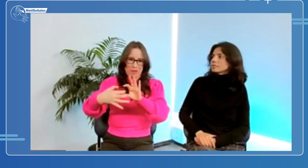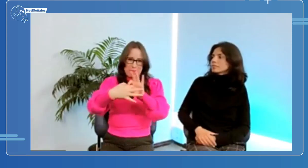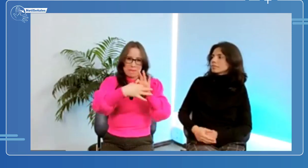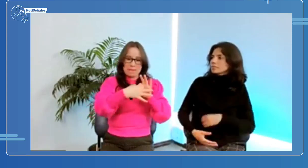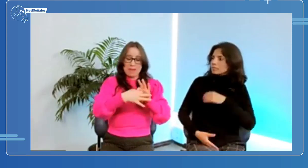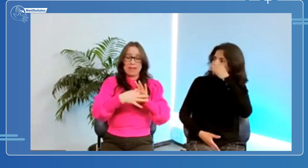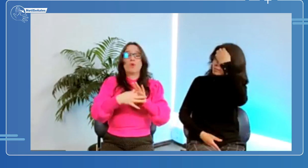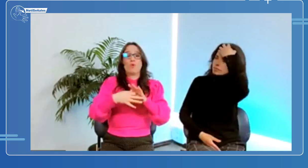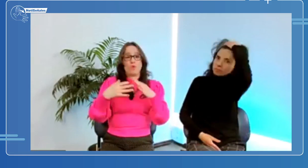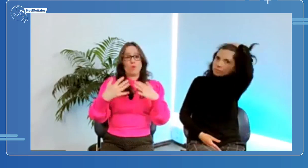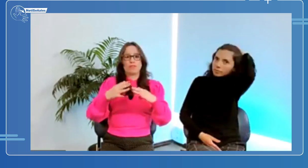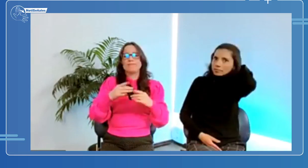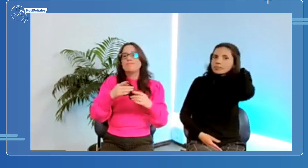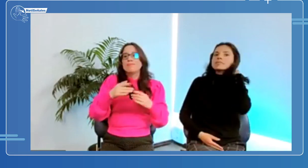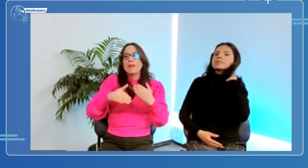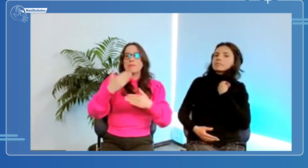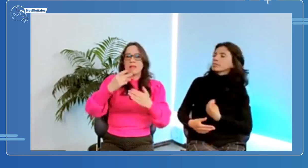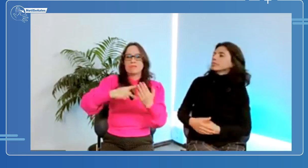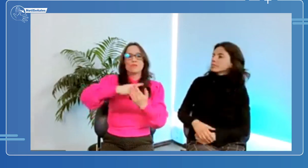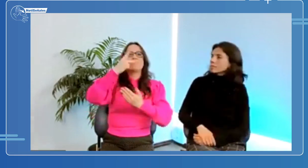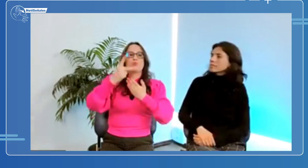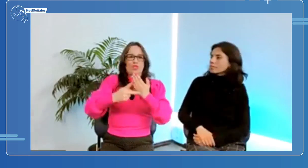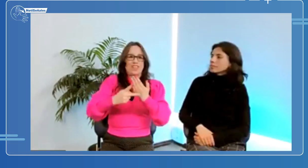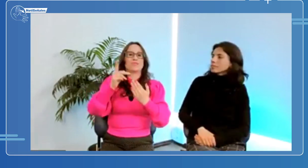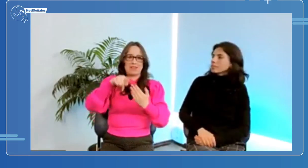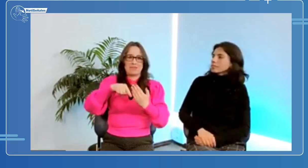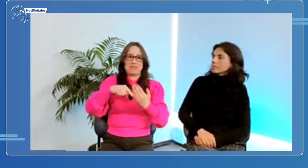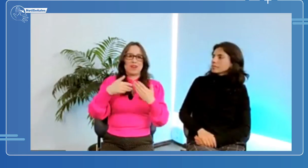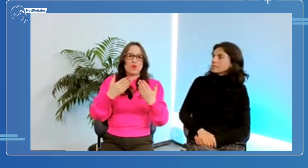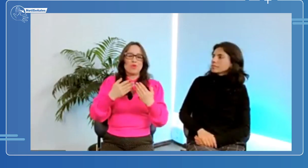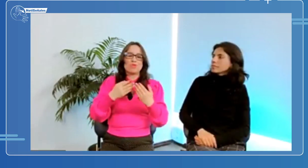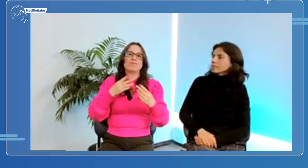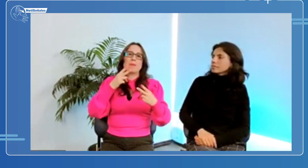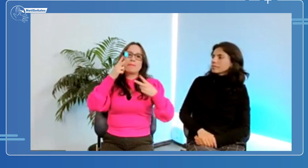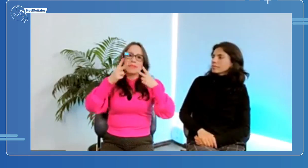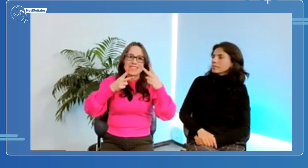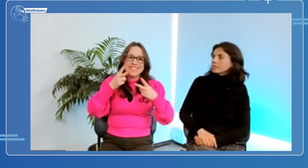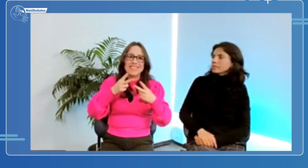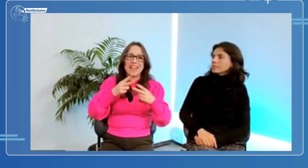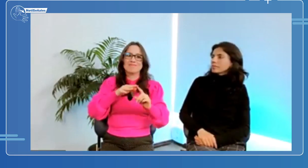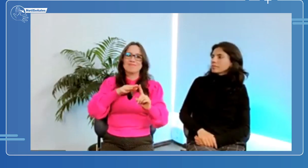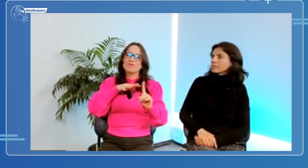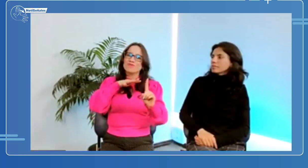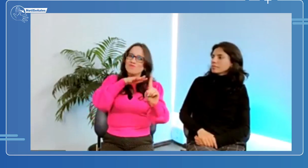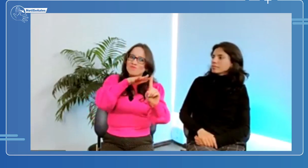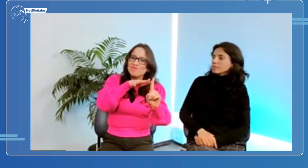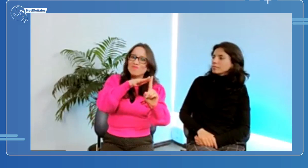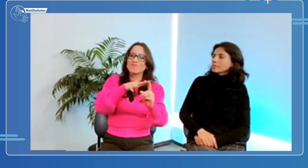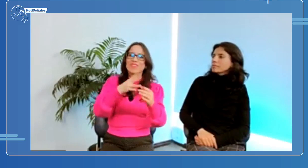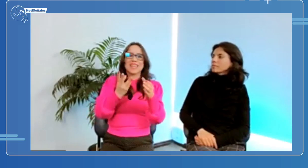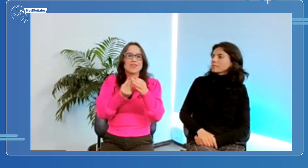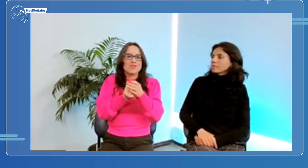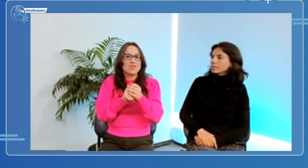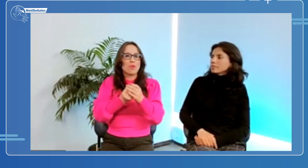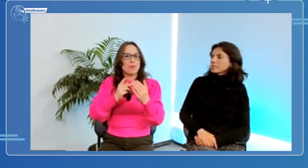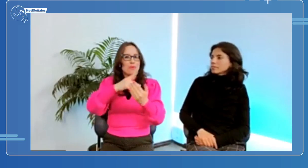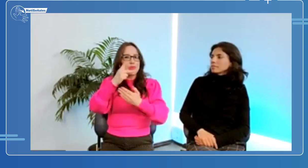están dentro del ministerio y con las entidades adscritas, con el proyecto de